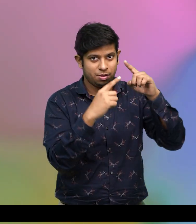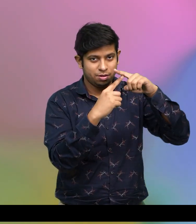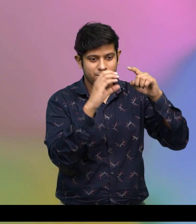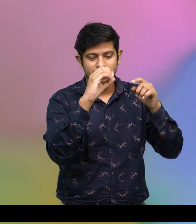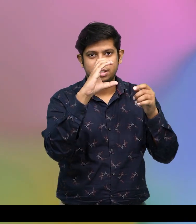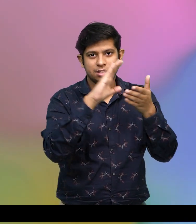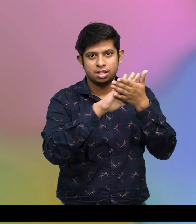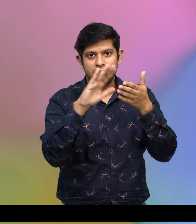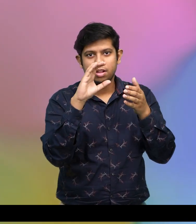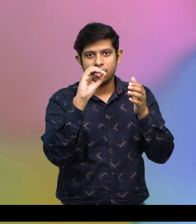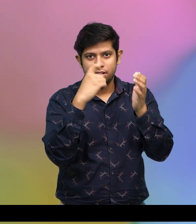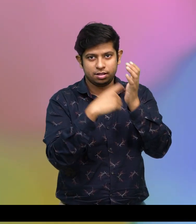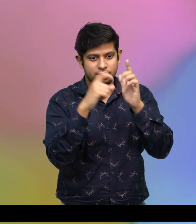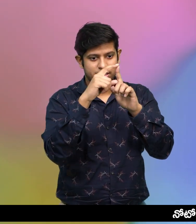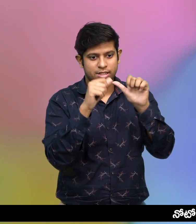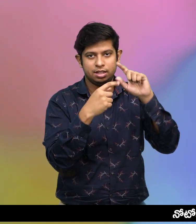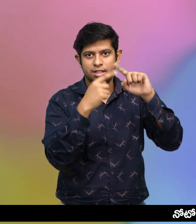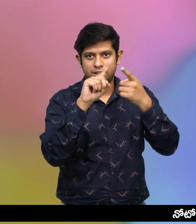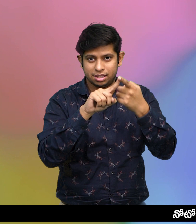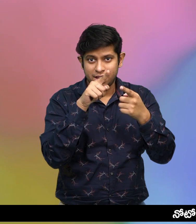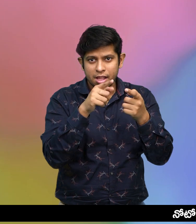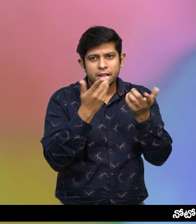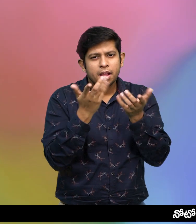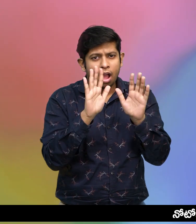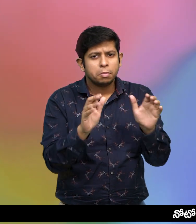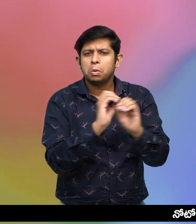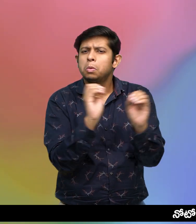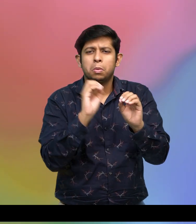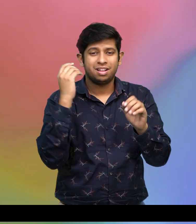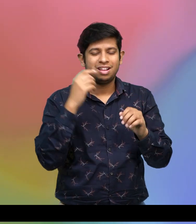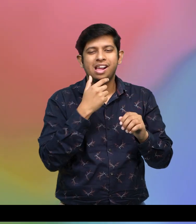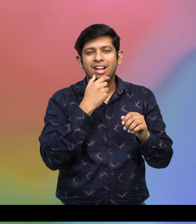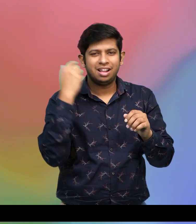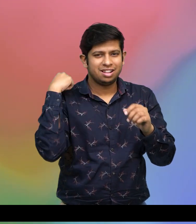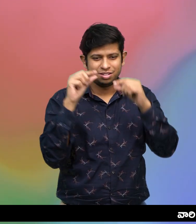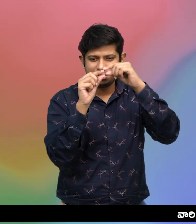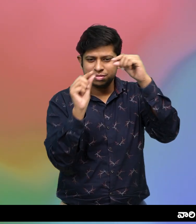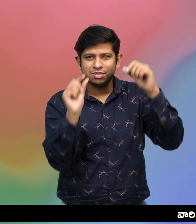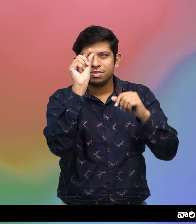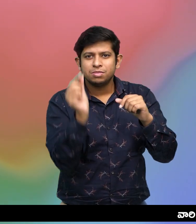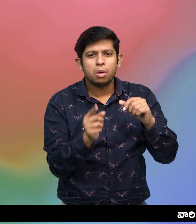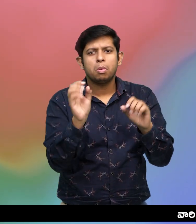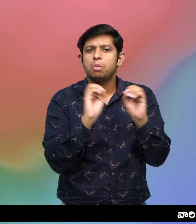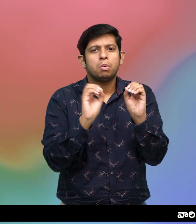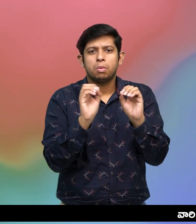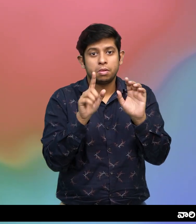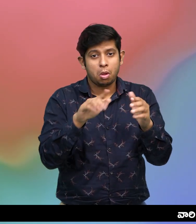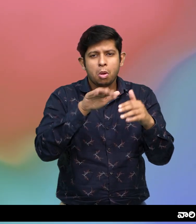5. ప్రోటోకార్డేట్ నోటోకార్డ్ ని కలిగి ఉండకపోవచ్చు. నోటోకార్డ్ వారి జీవితంలోని అన్ని